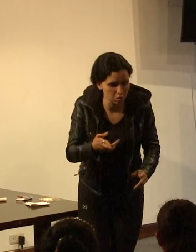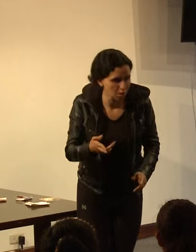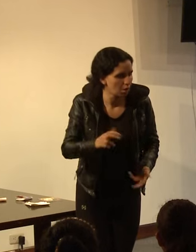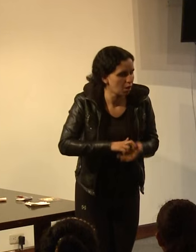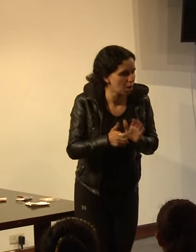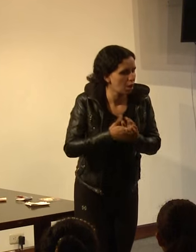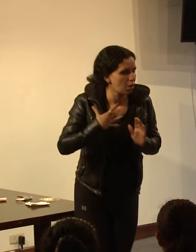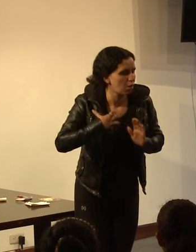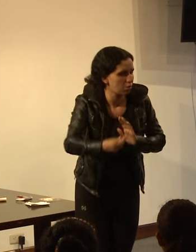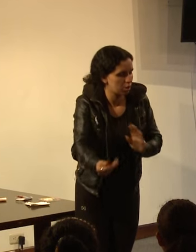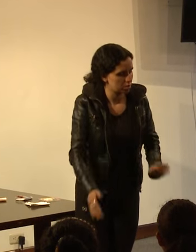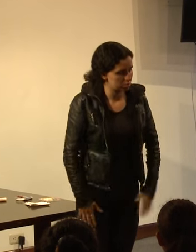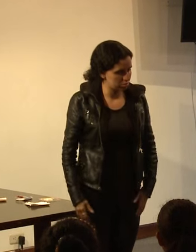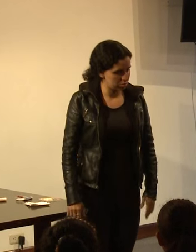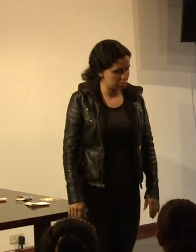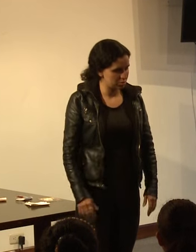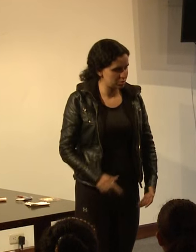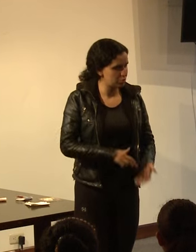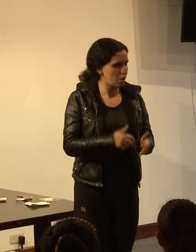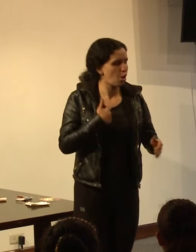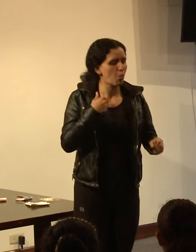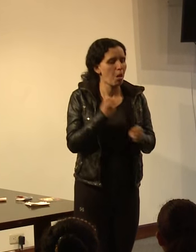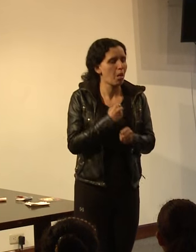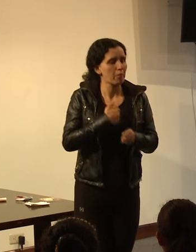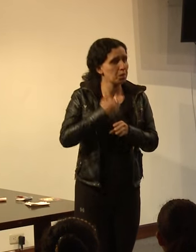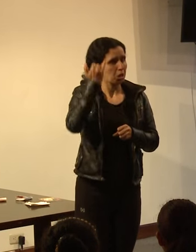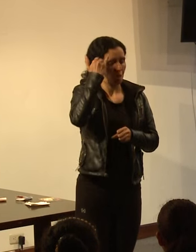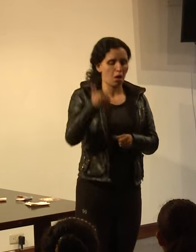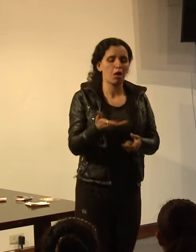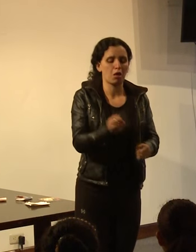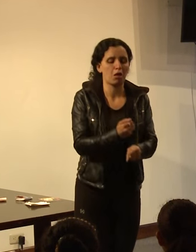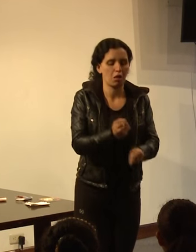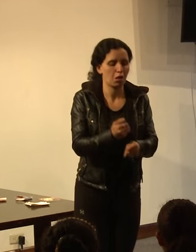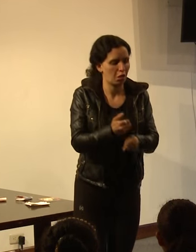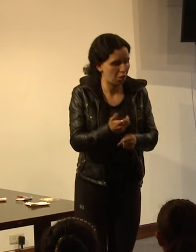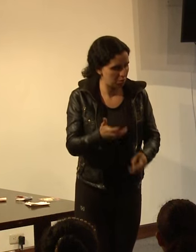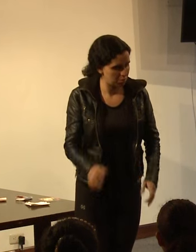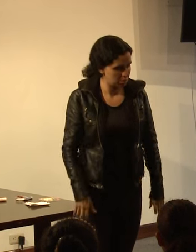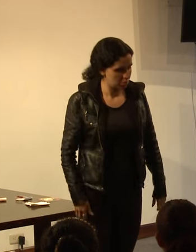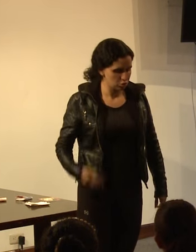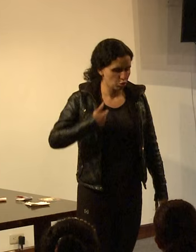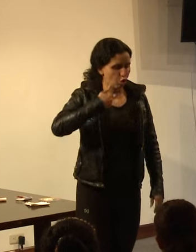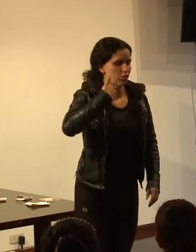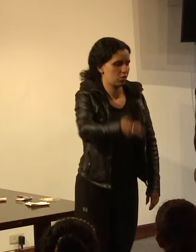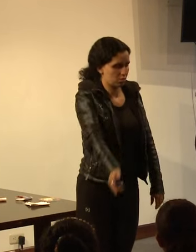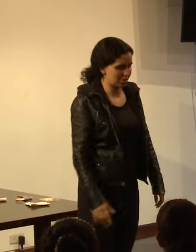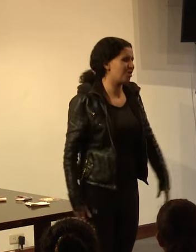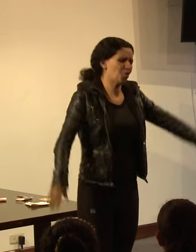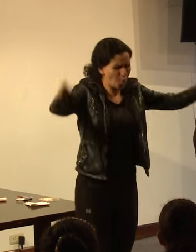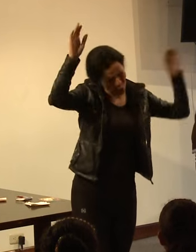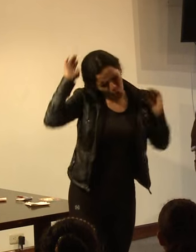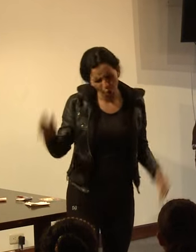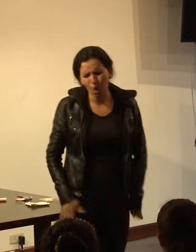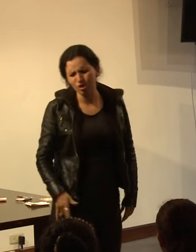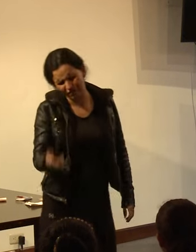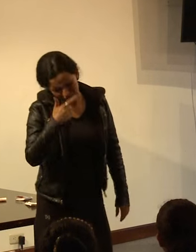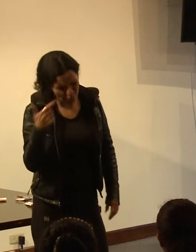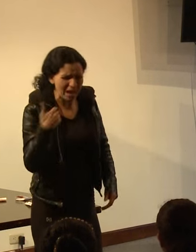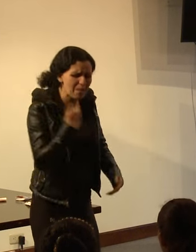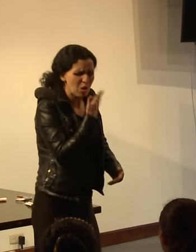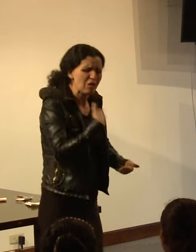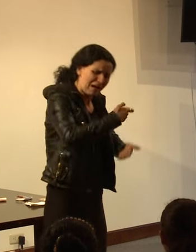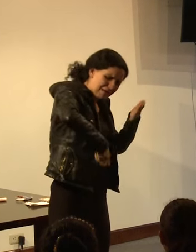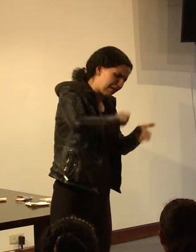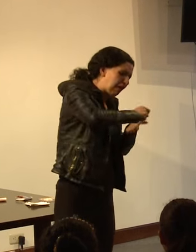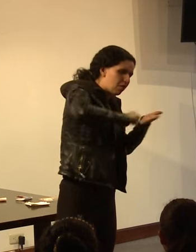Es decir, convierto al niño en el obrero, en el operario de mi idea. ¿Y lo pongo a hacer qué? Lo que yo le digo, no, hombre, no lo haga así, hágalo asá.